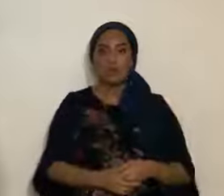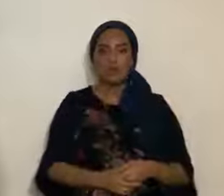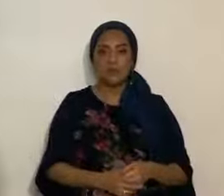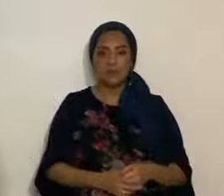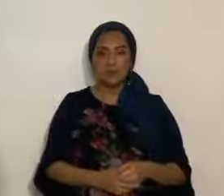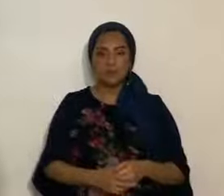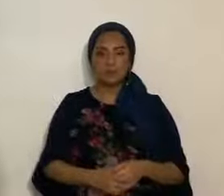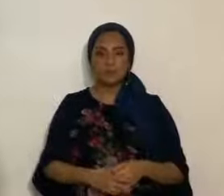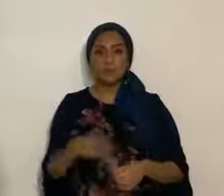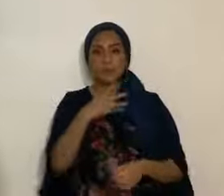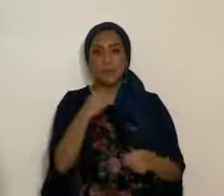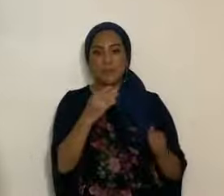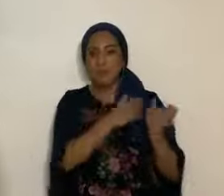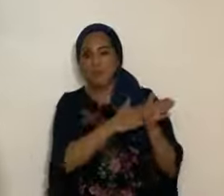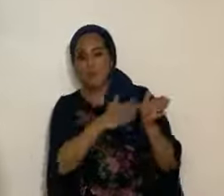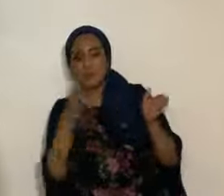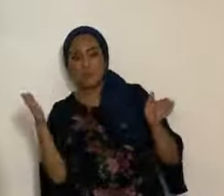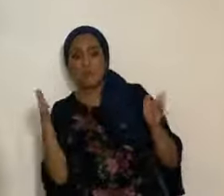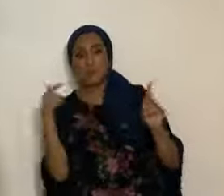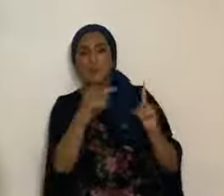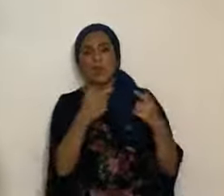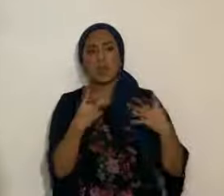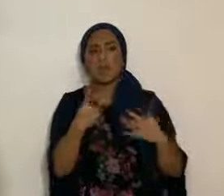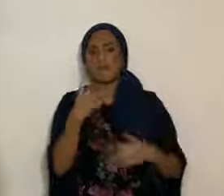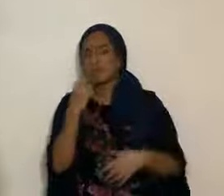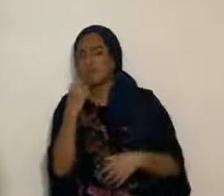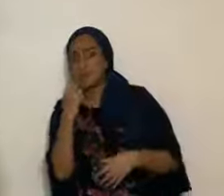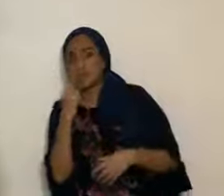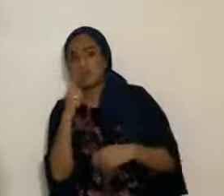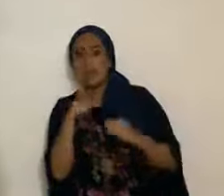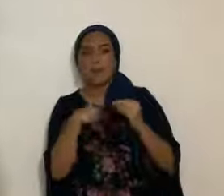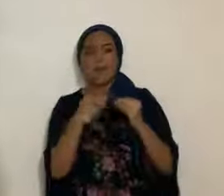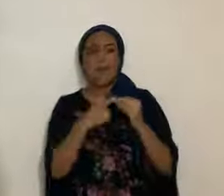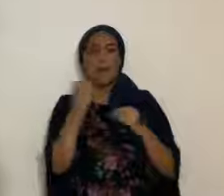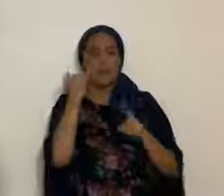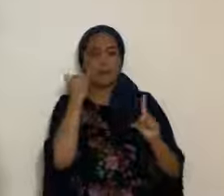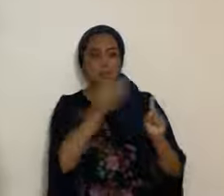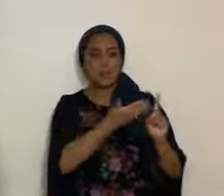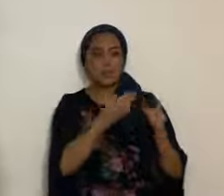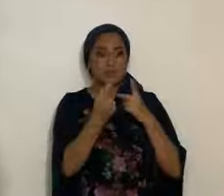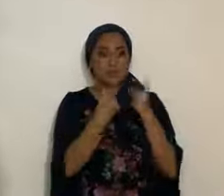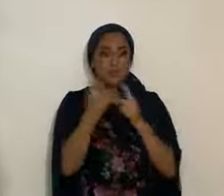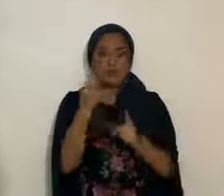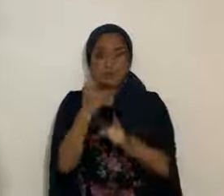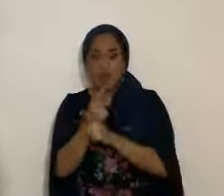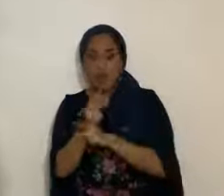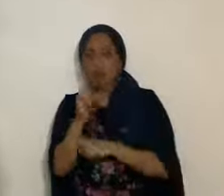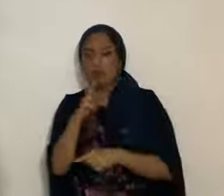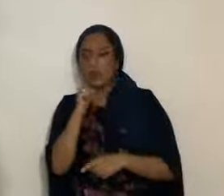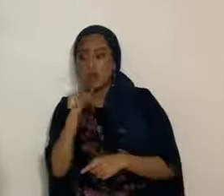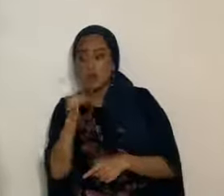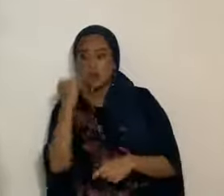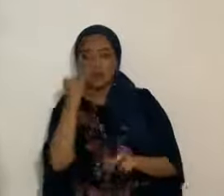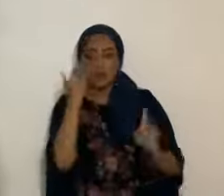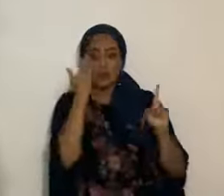Y durante todo ese proceso él tuvo dudas acerca de que si estaba haciendo lo correcto, si él había sido el